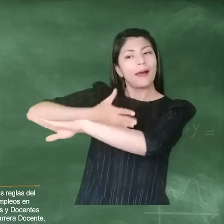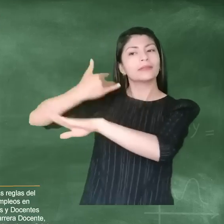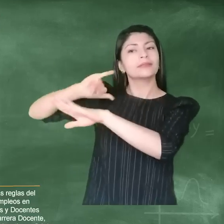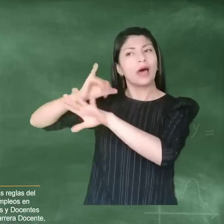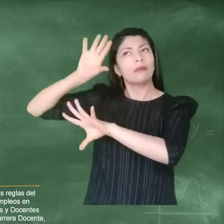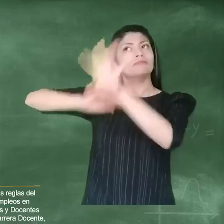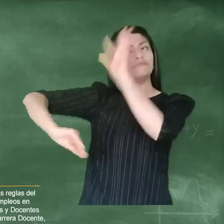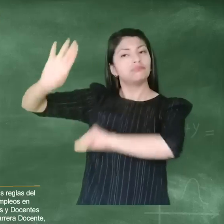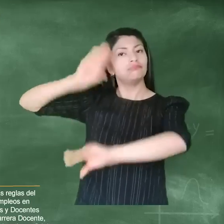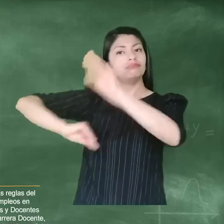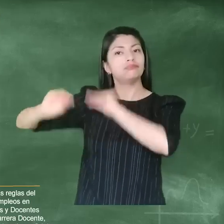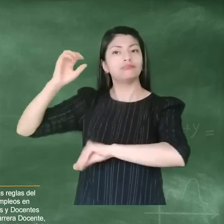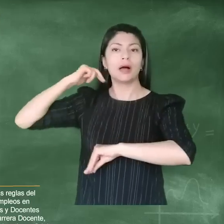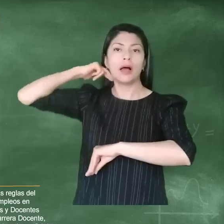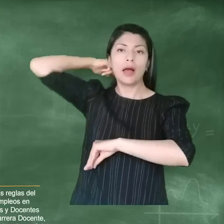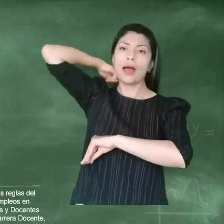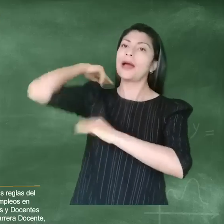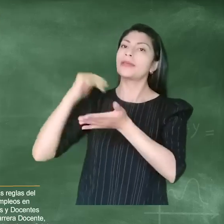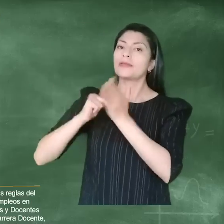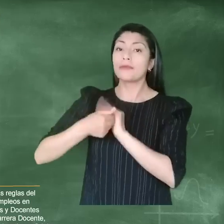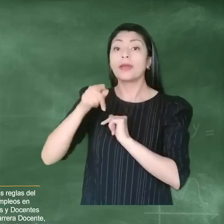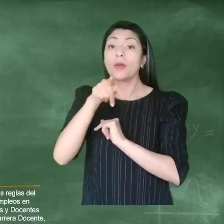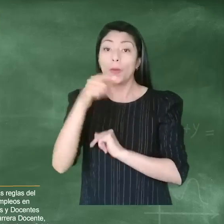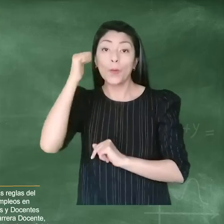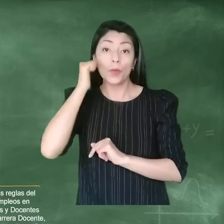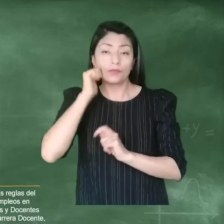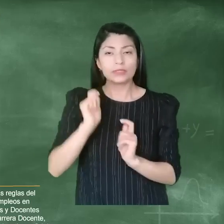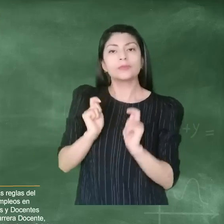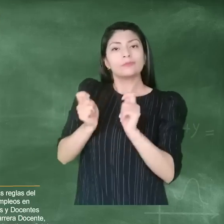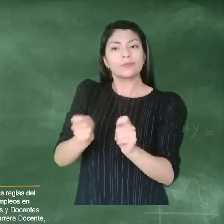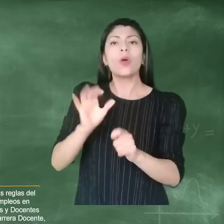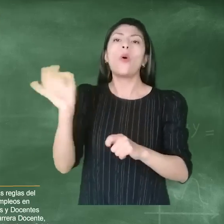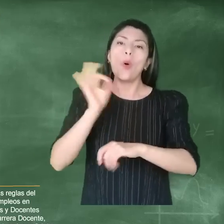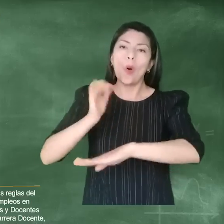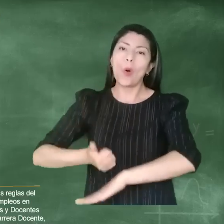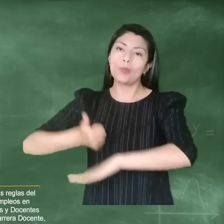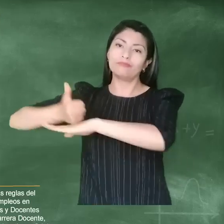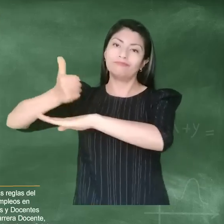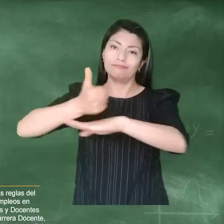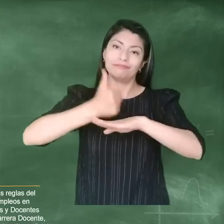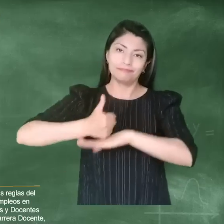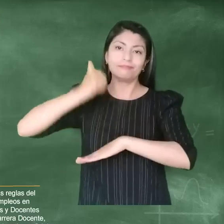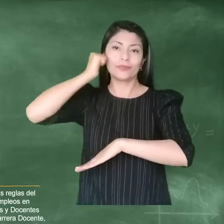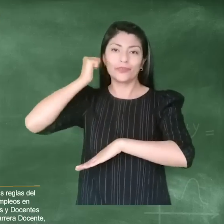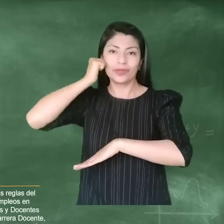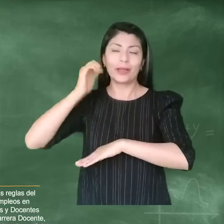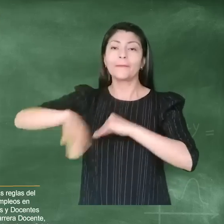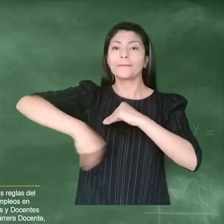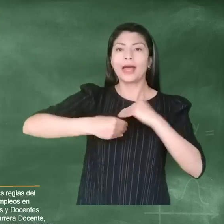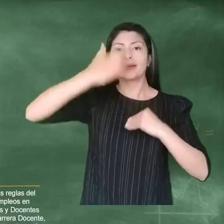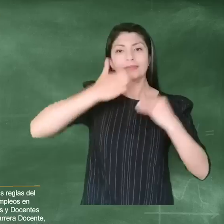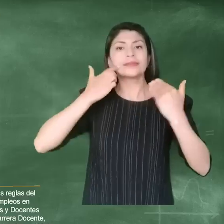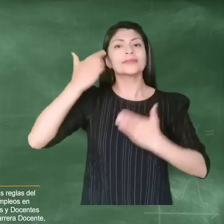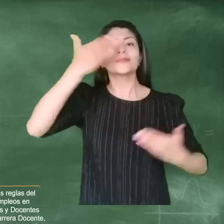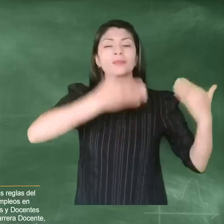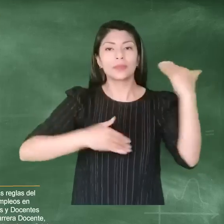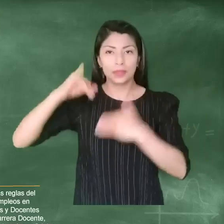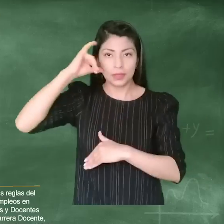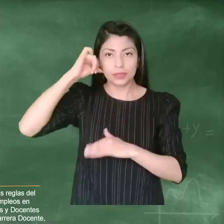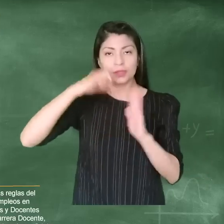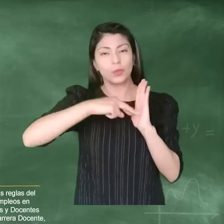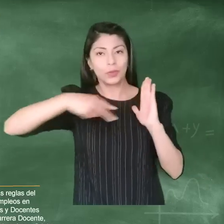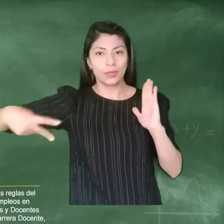saberes adquiridos para ejercer debidamente el cargo de docente o directivo docente. Por su parte, la